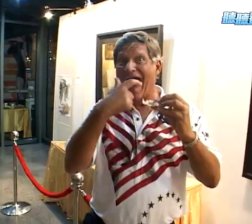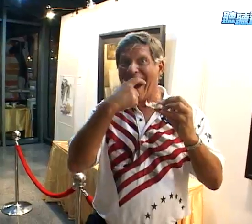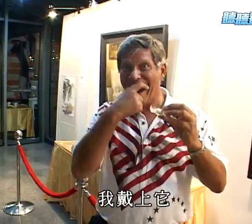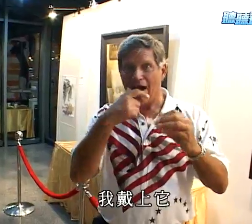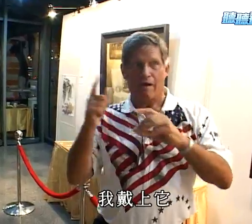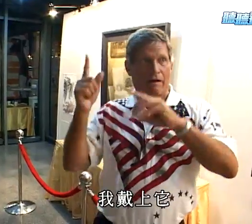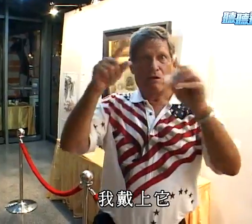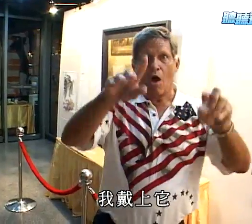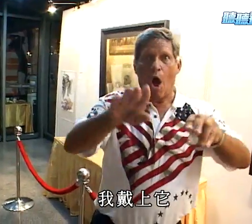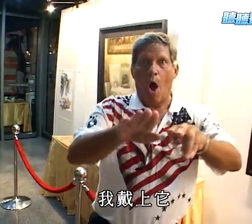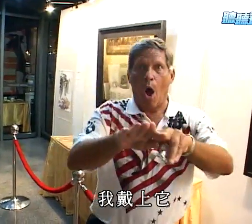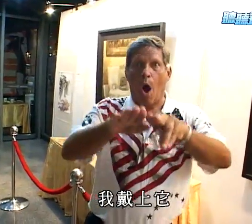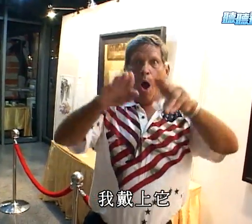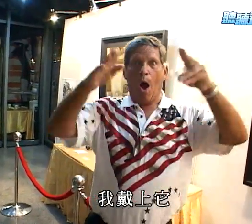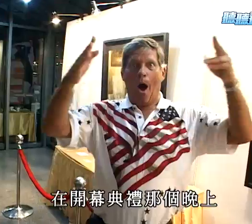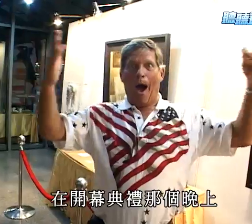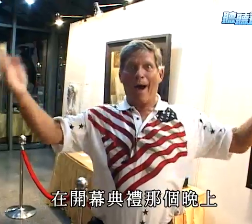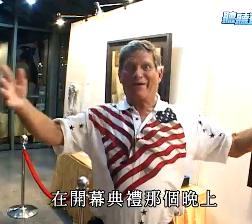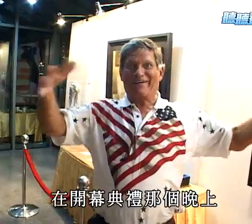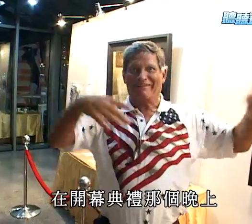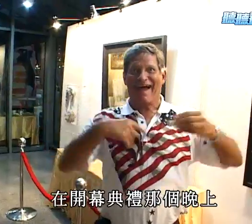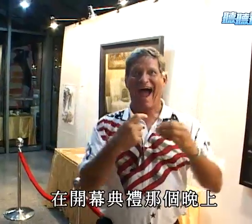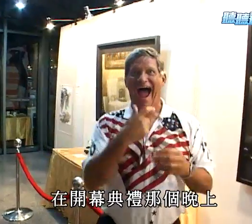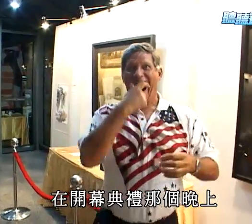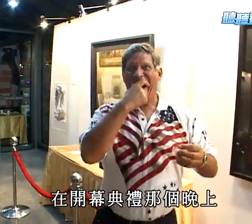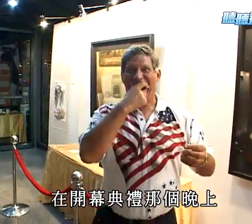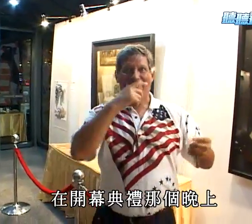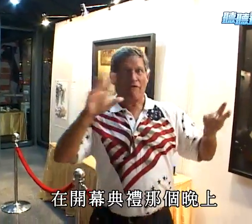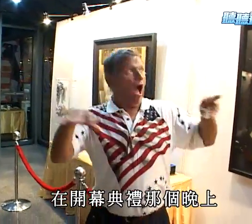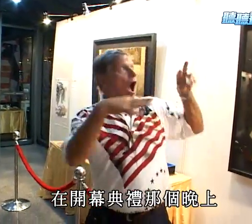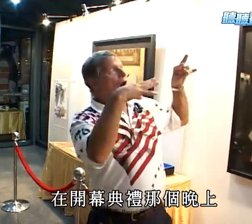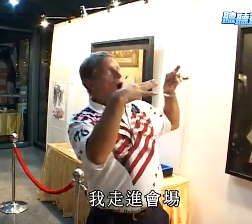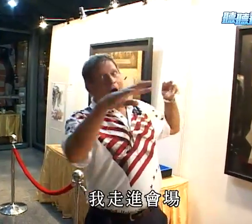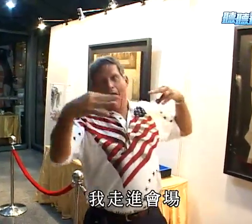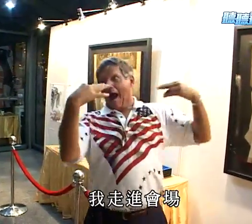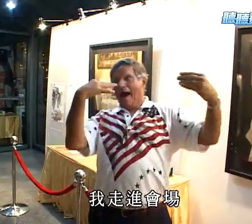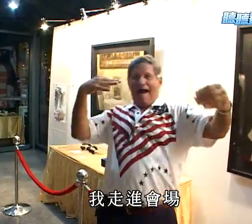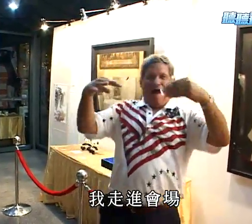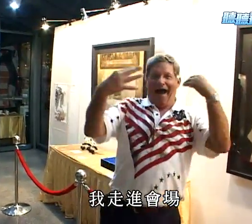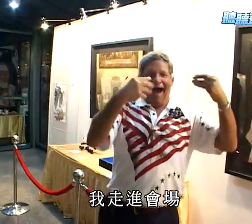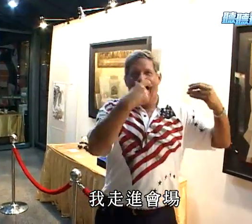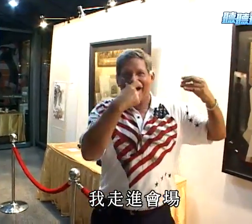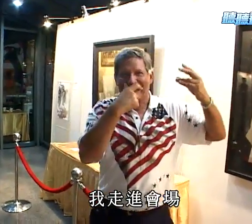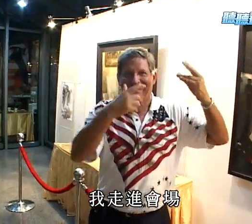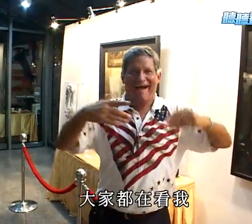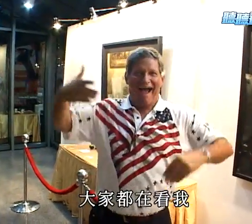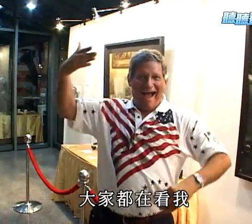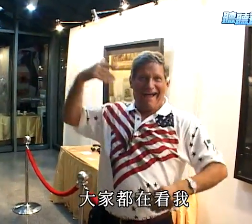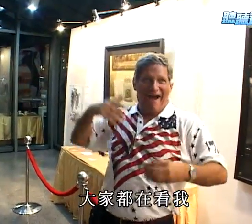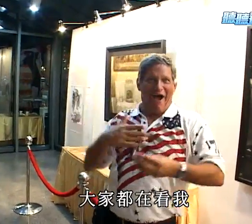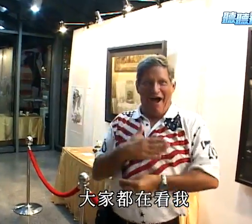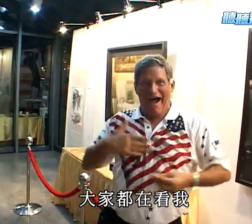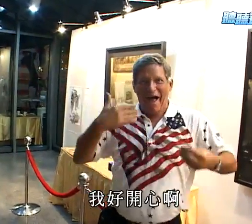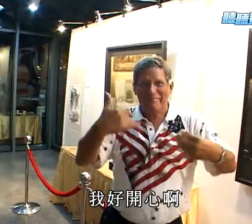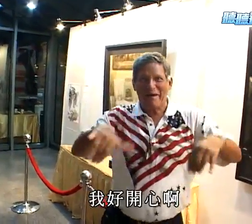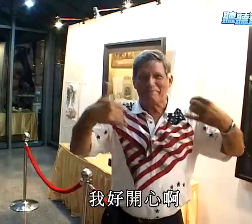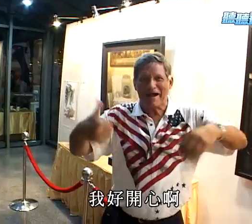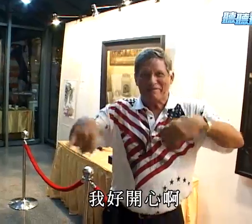我带上它，在开幕典礼那个晚上，我走进会场，大家都在看我，我好开心啊！